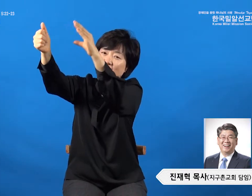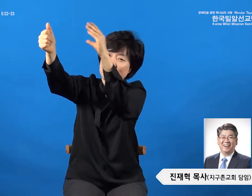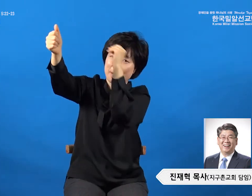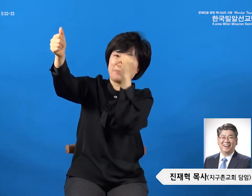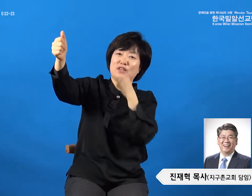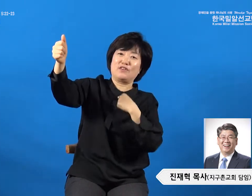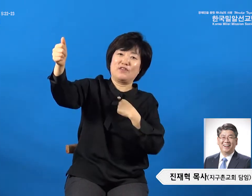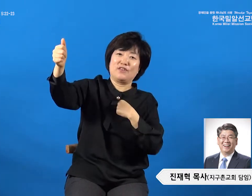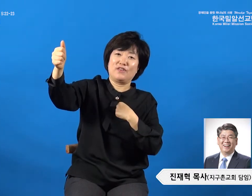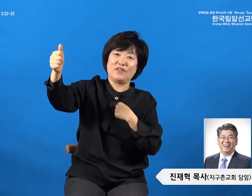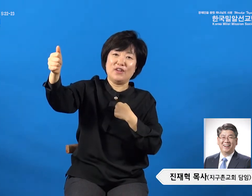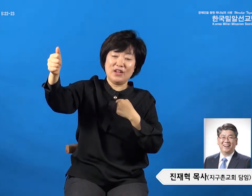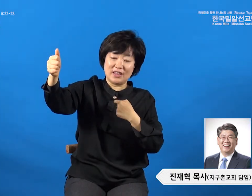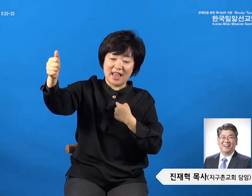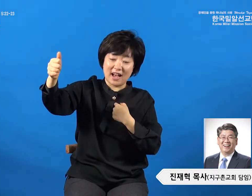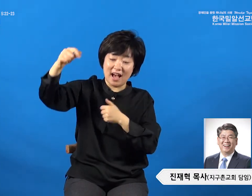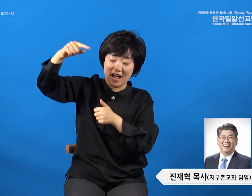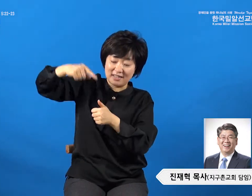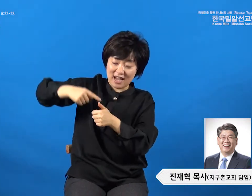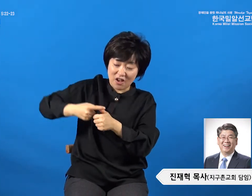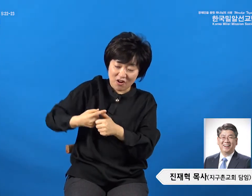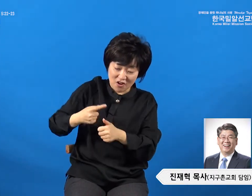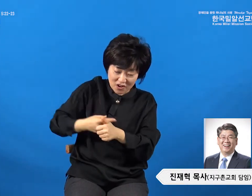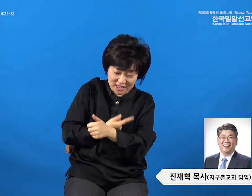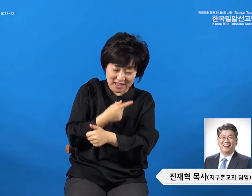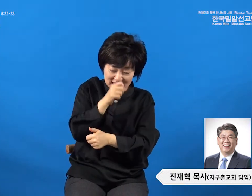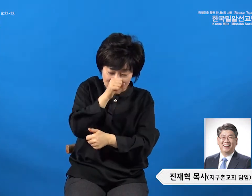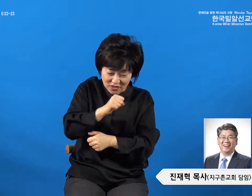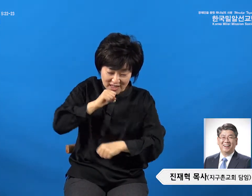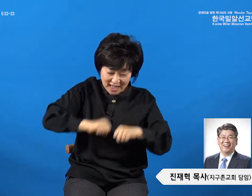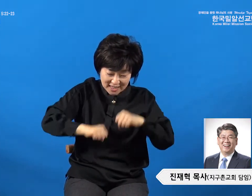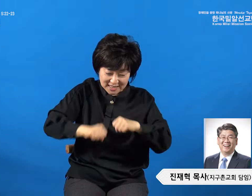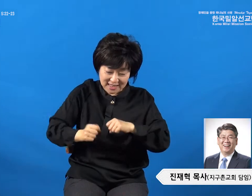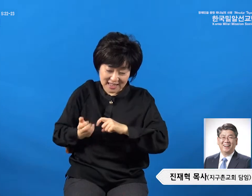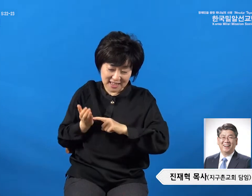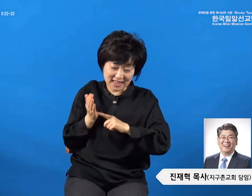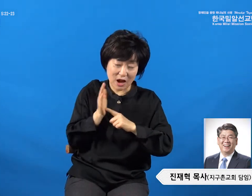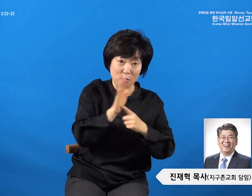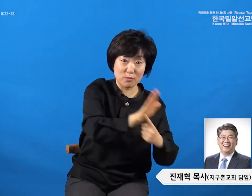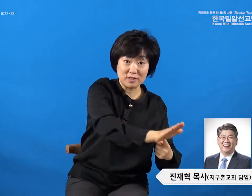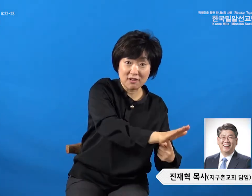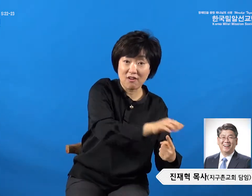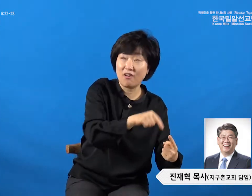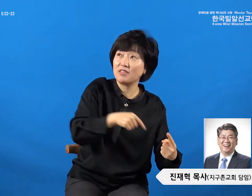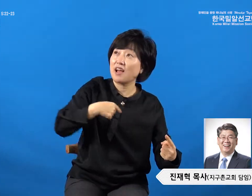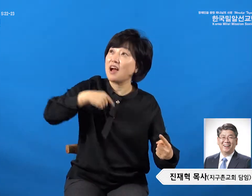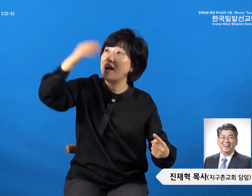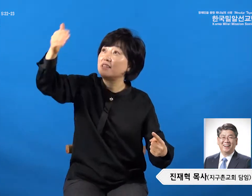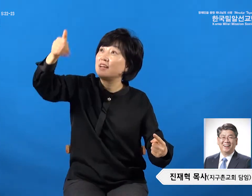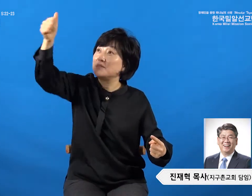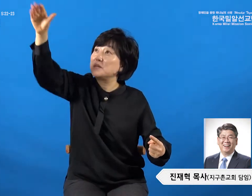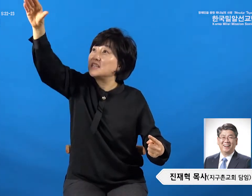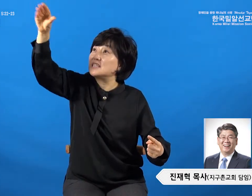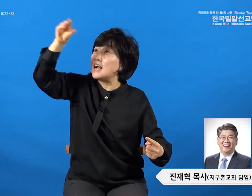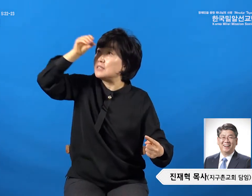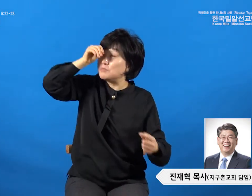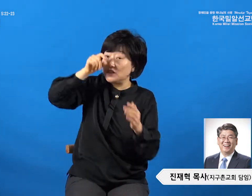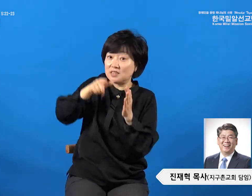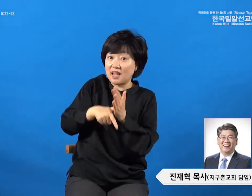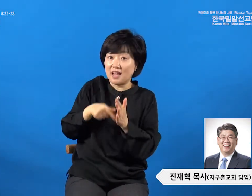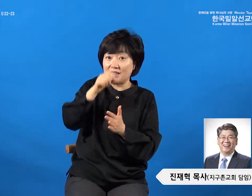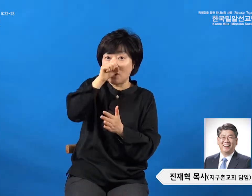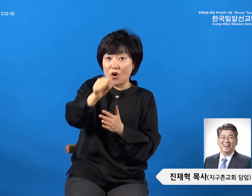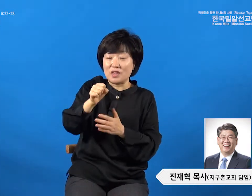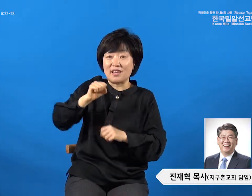담는 겁니다. 우리가 선한 행실이 나오는 것, 바로 이 선하신 하나님의 성품을 닮을 때